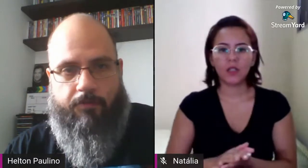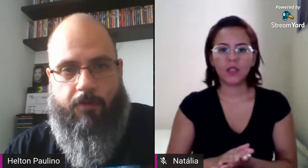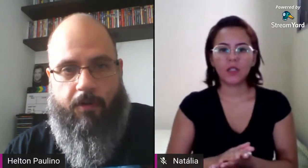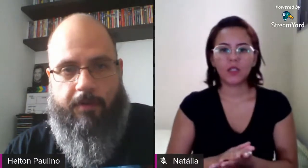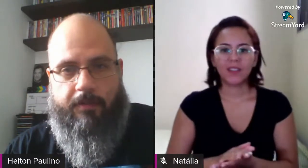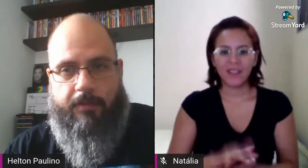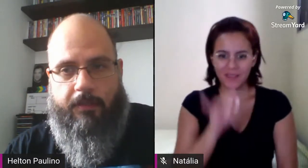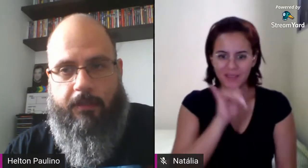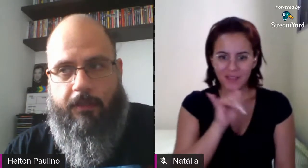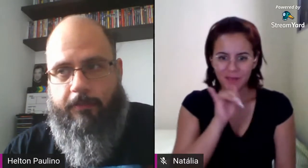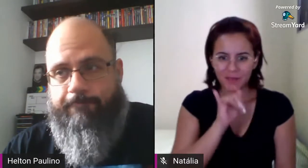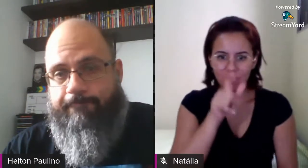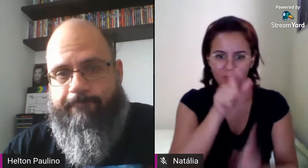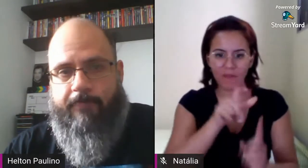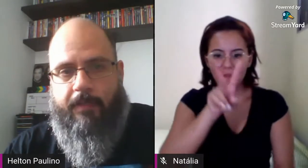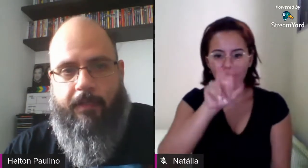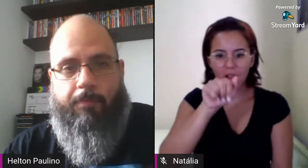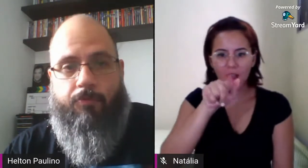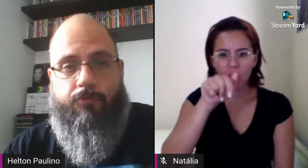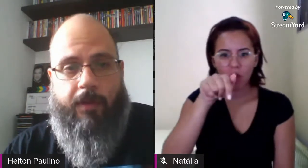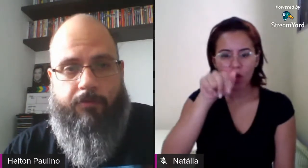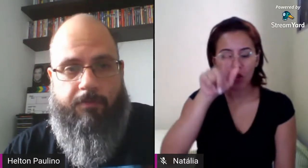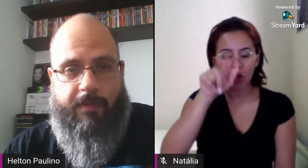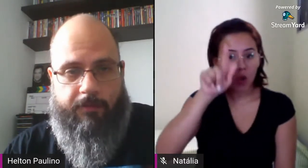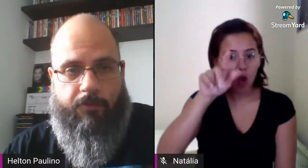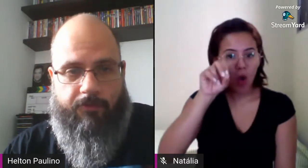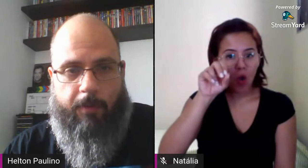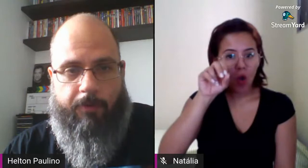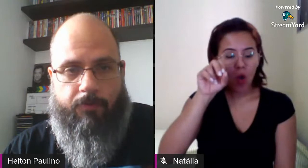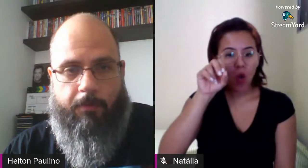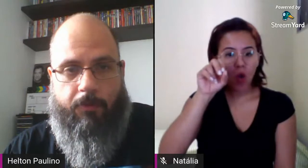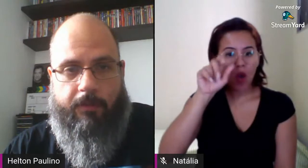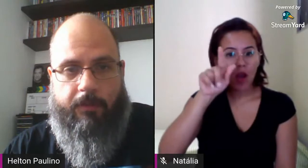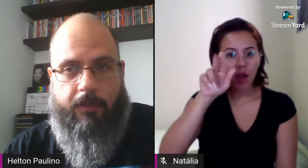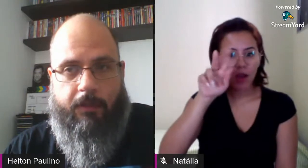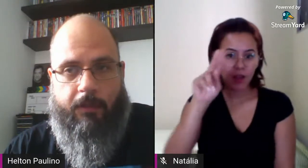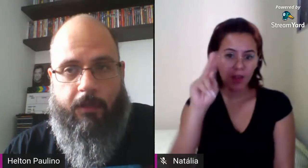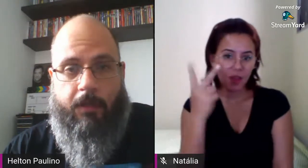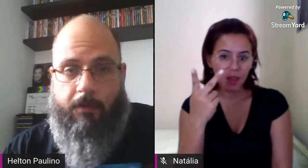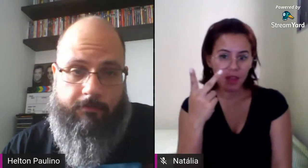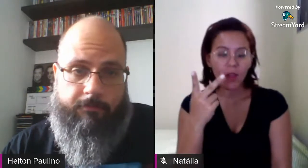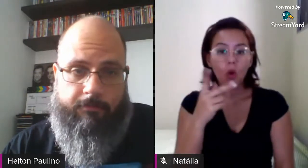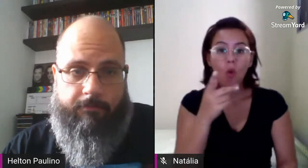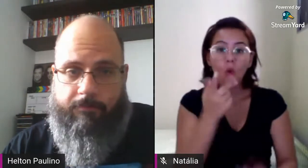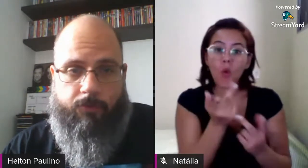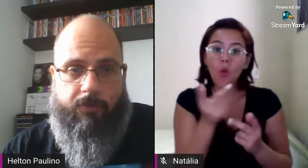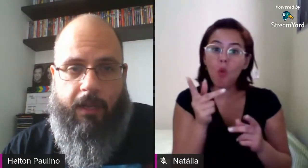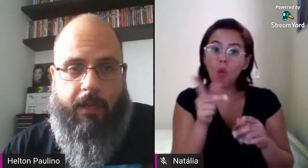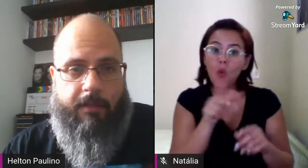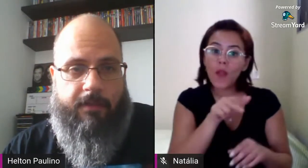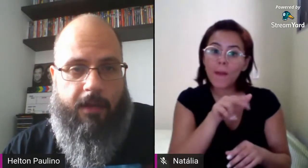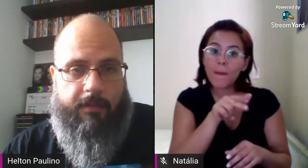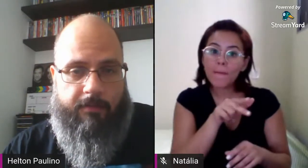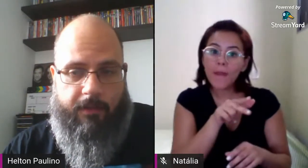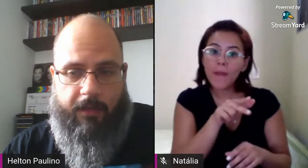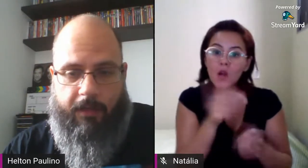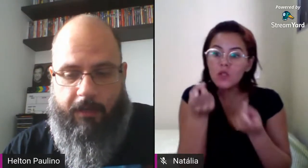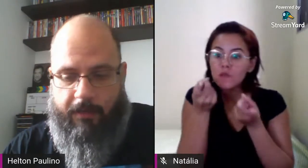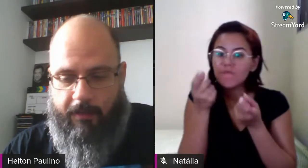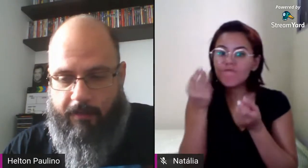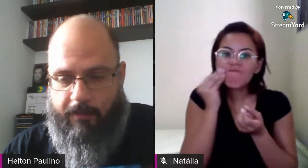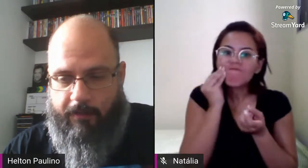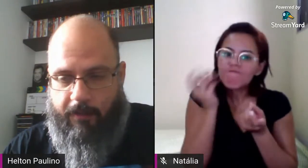vender suas obras, e depois o reconhecimento que só veio após sua morte. Tudo está lá nas cartas